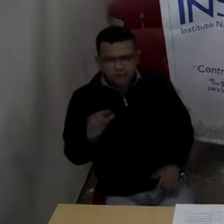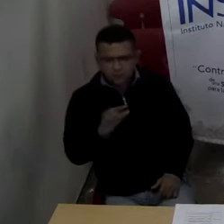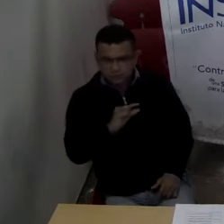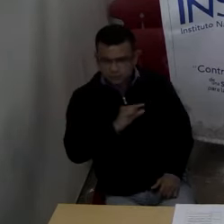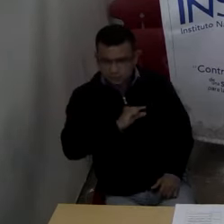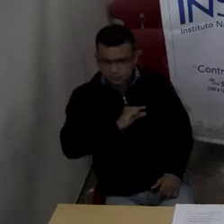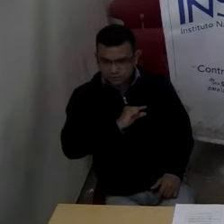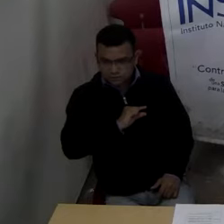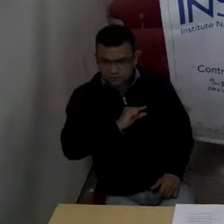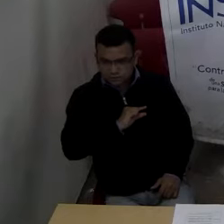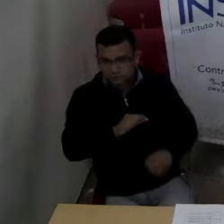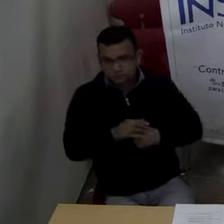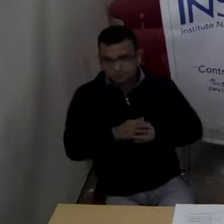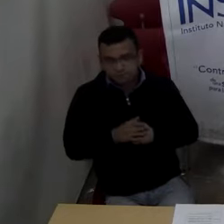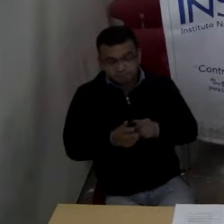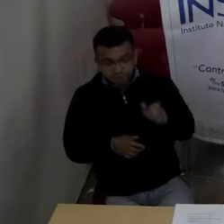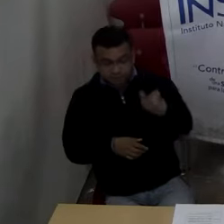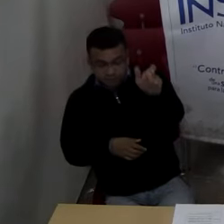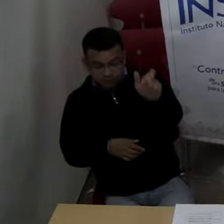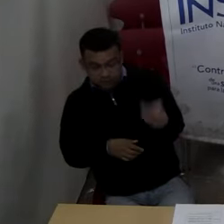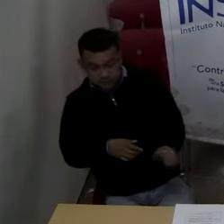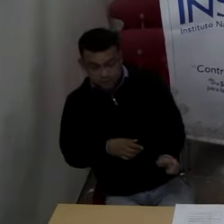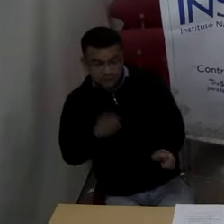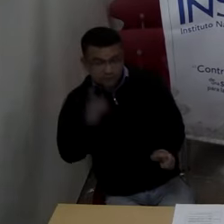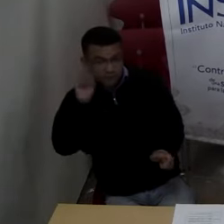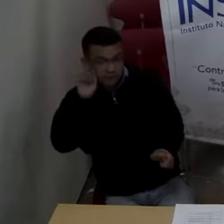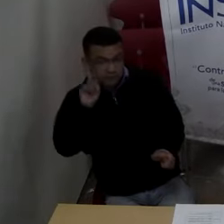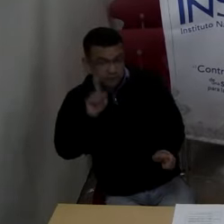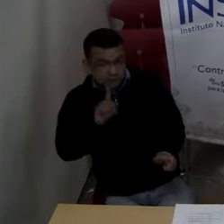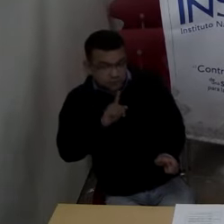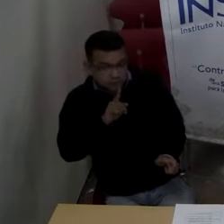oral para una persona sorda es determinante